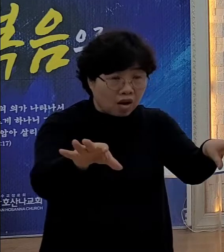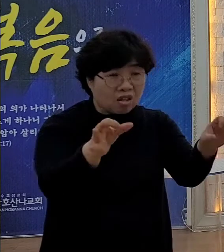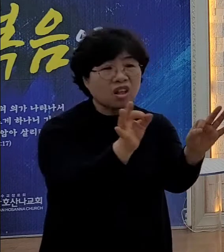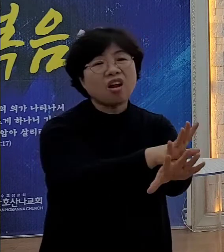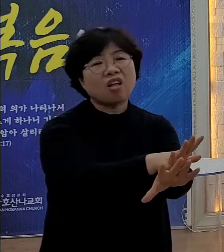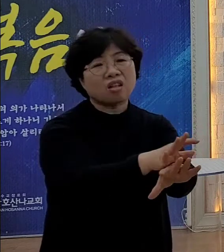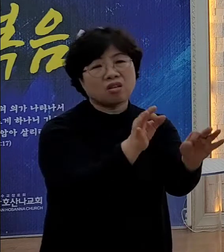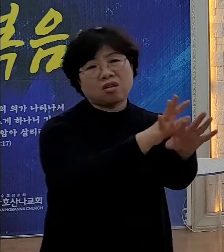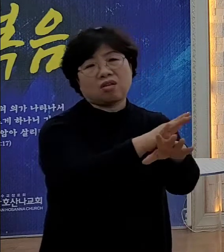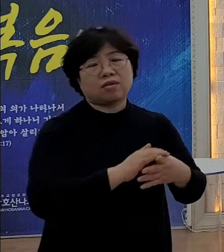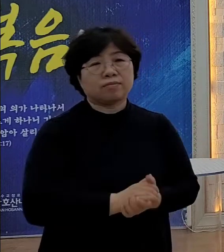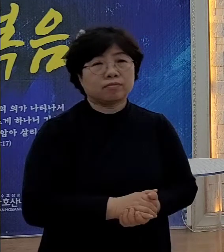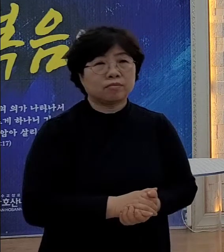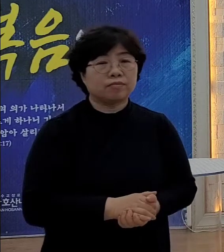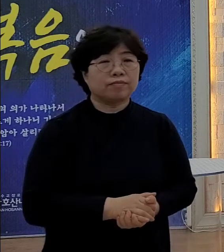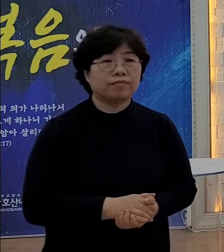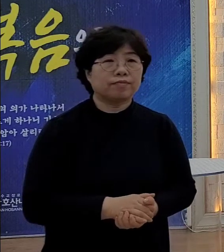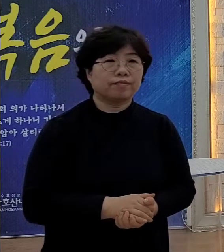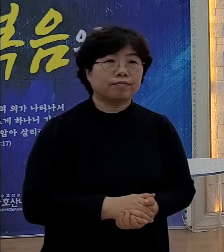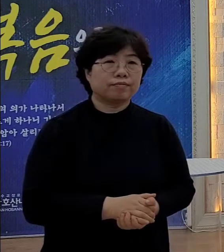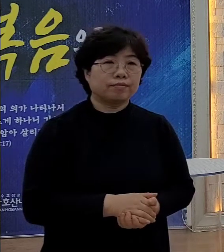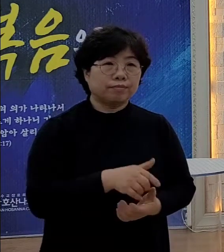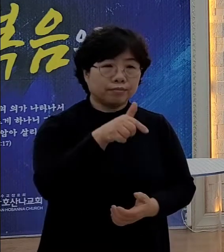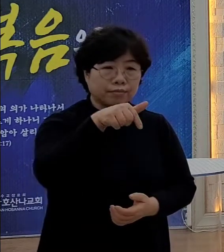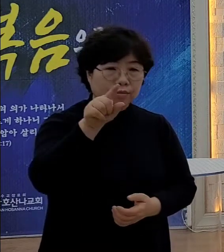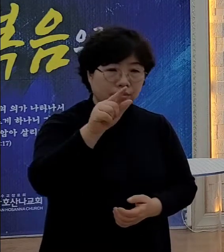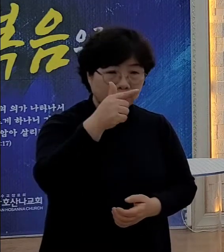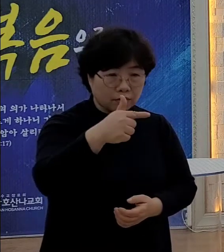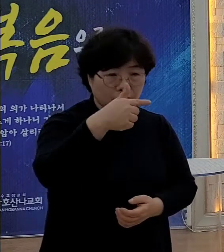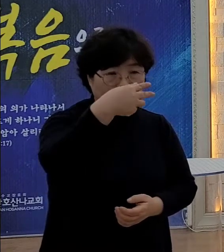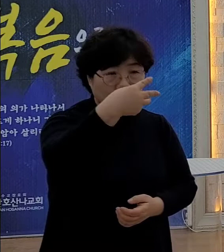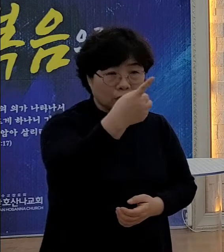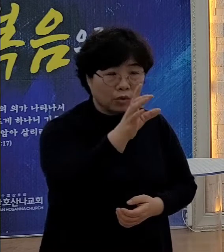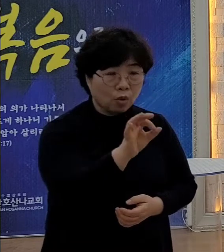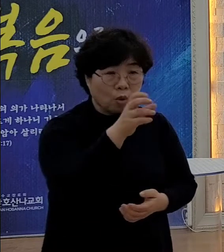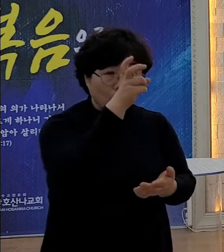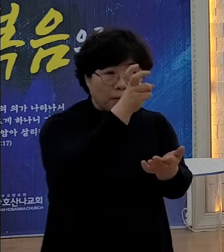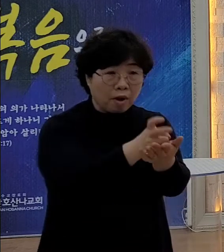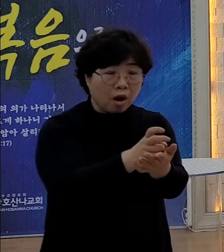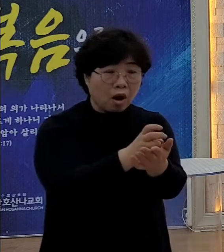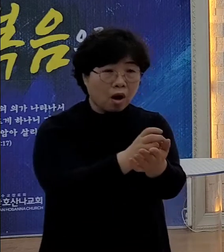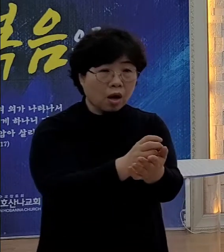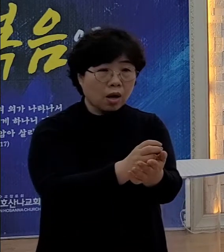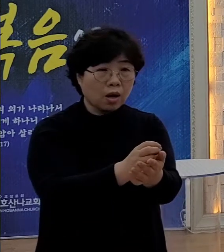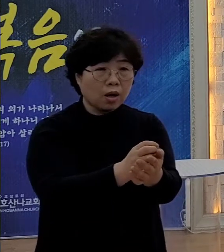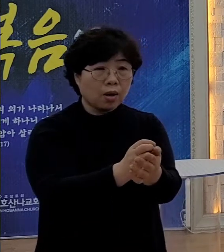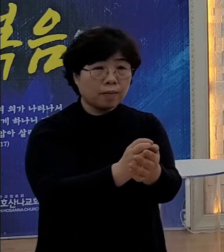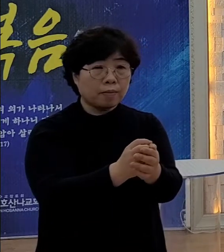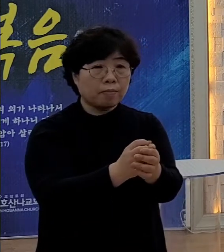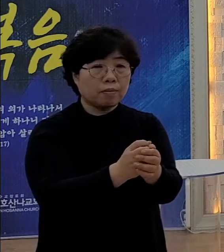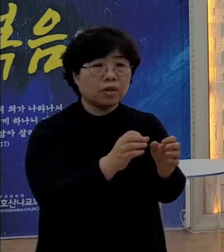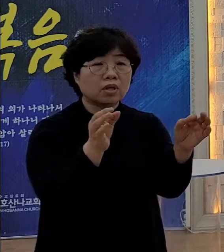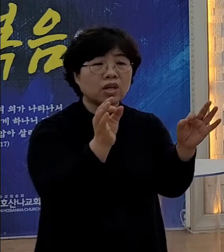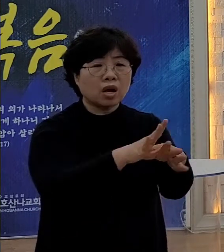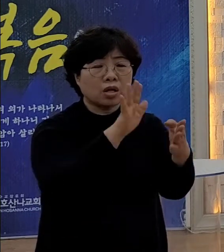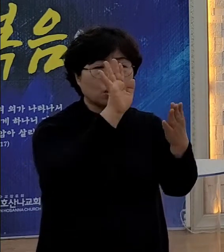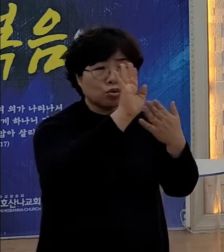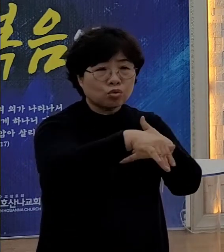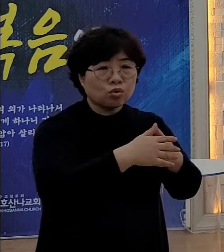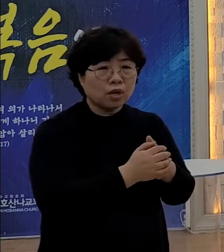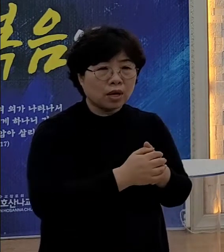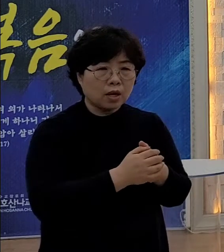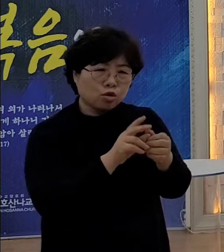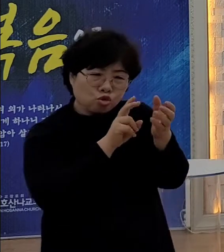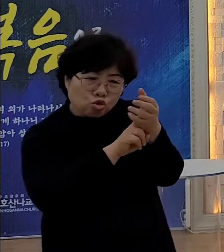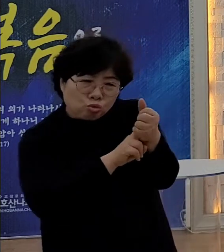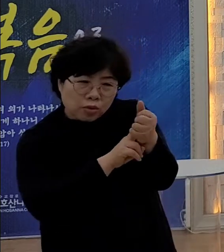간통죄가 폐지되고 나서부터 어떻게 된지 아십니까? 엄밀하게 짓던 죄가 이제는 대놓고